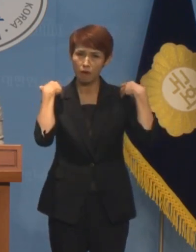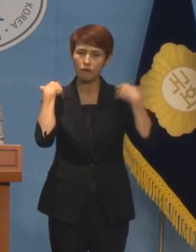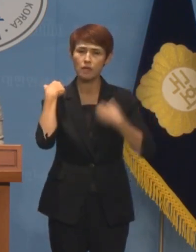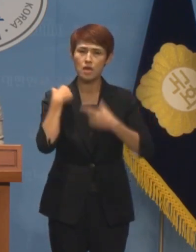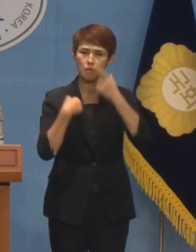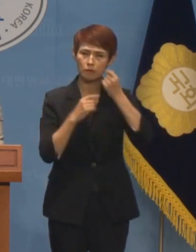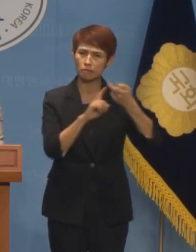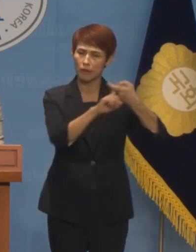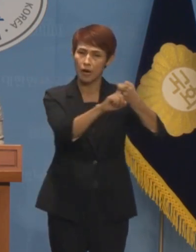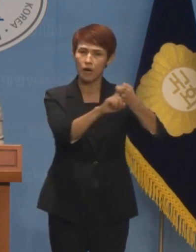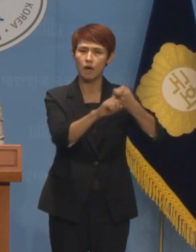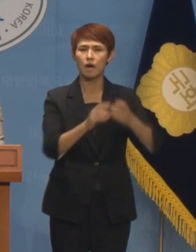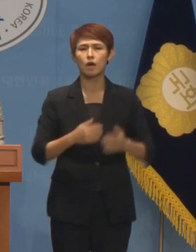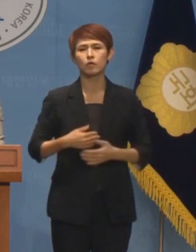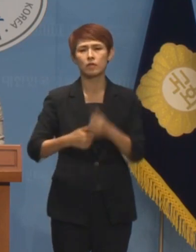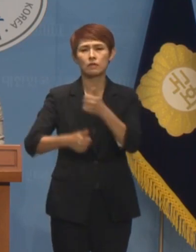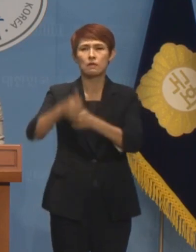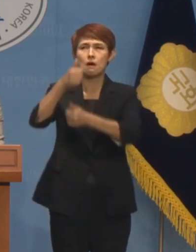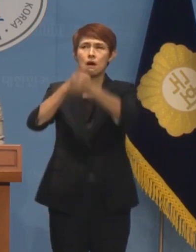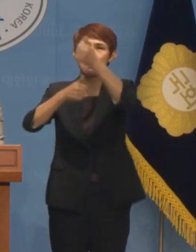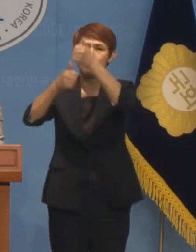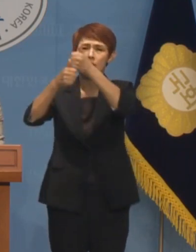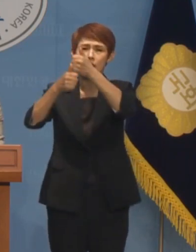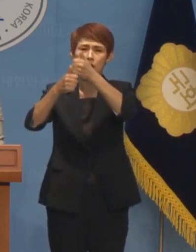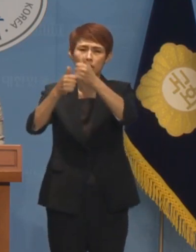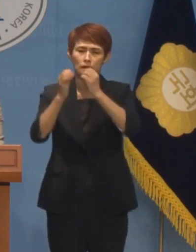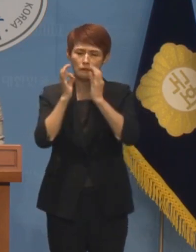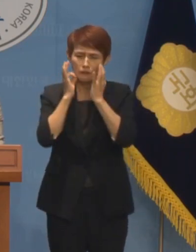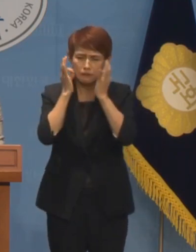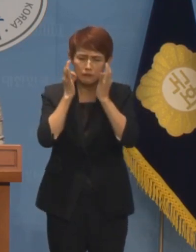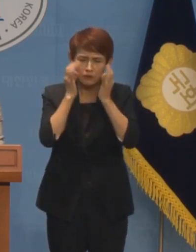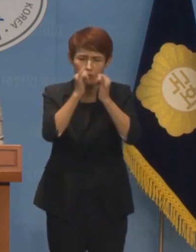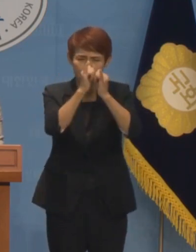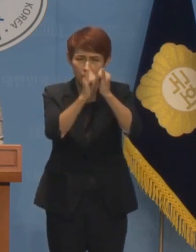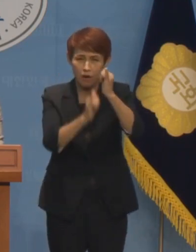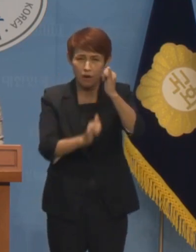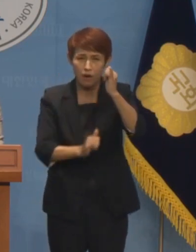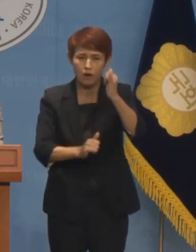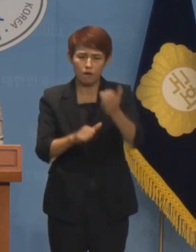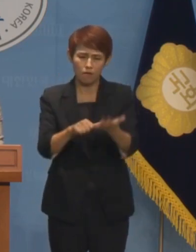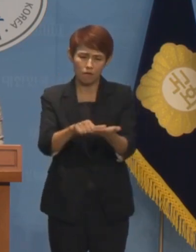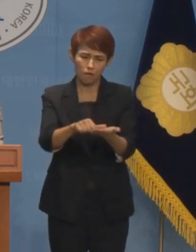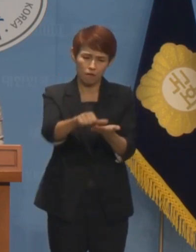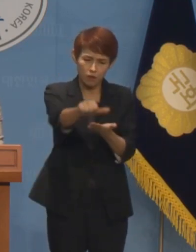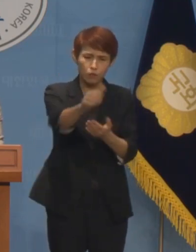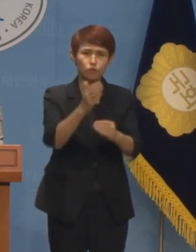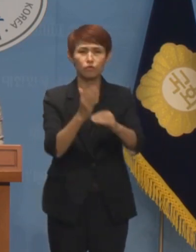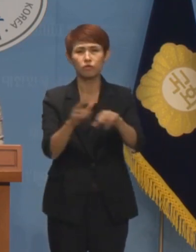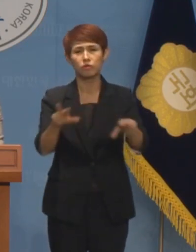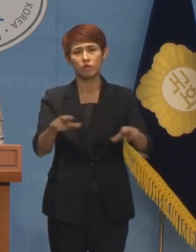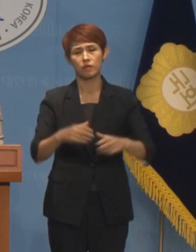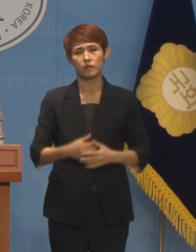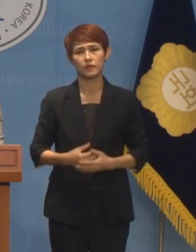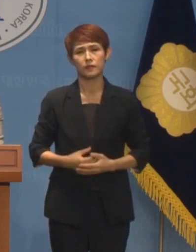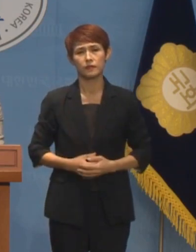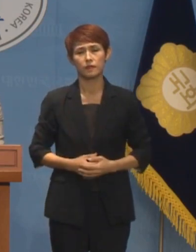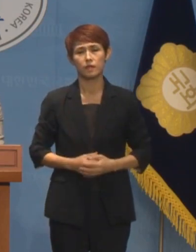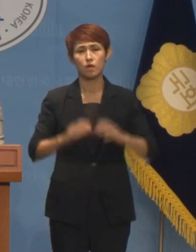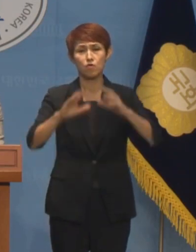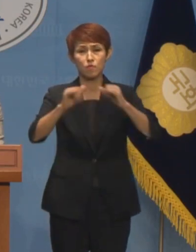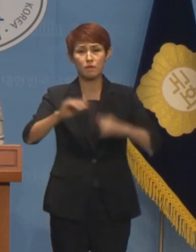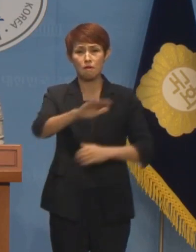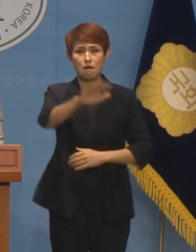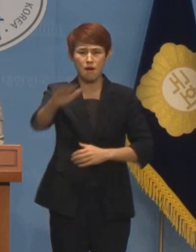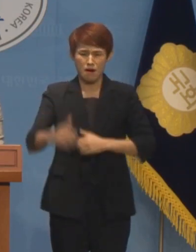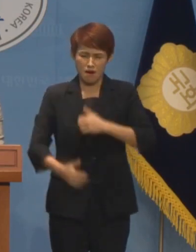선조와 호국 영령들께서 피로 지켜온 역사가 모두 지워지고 있습니다. 국민의 분노가